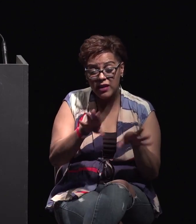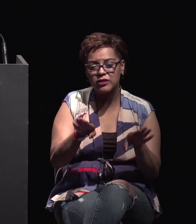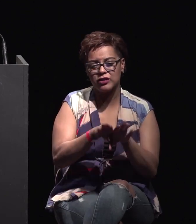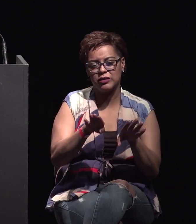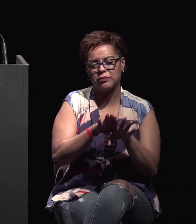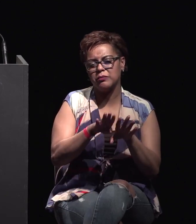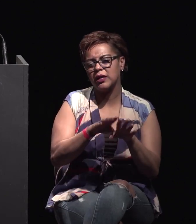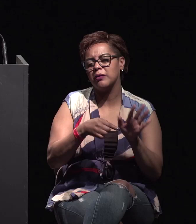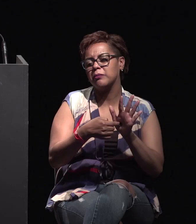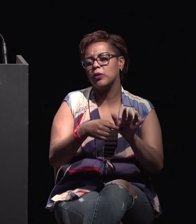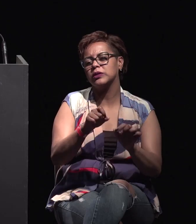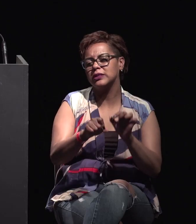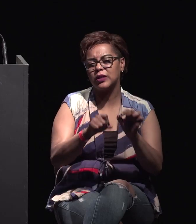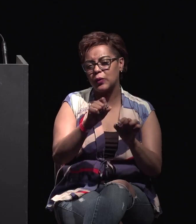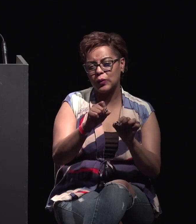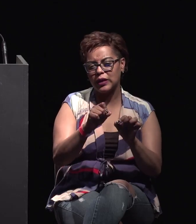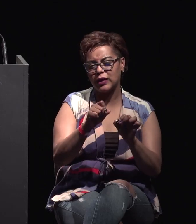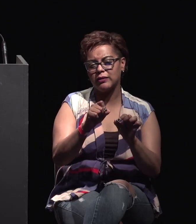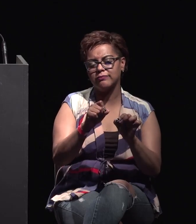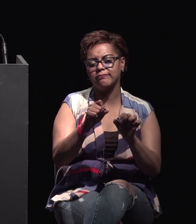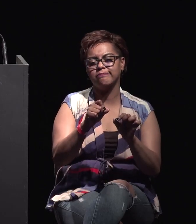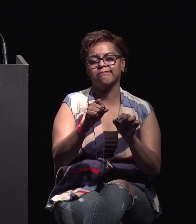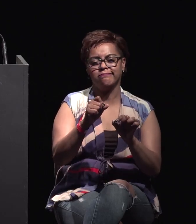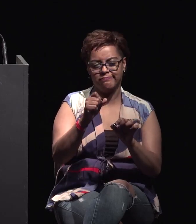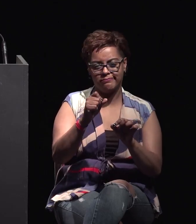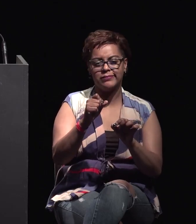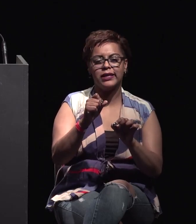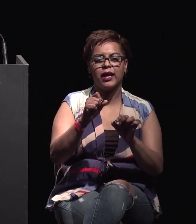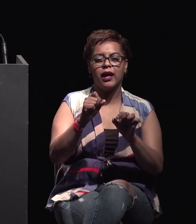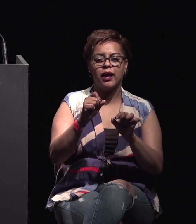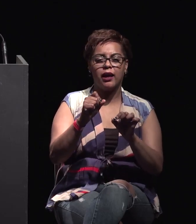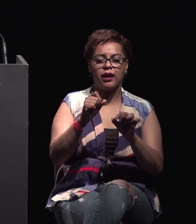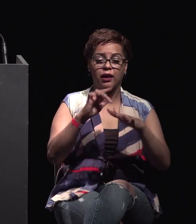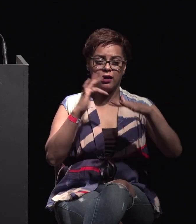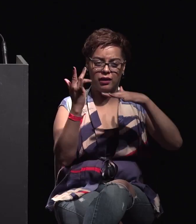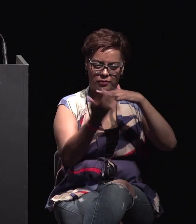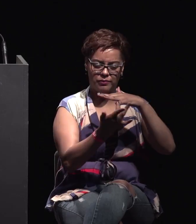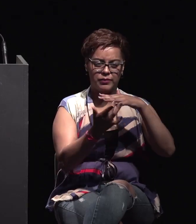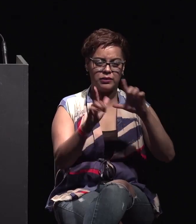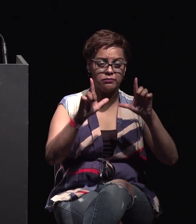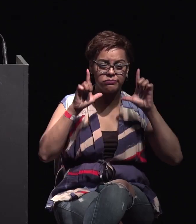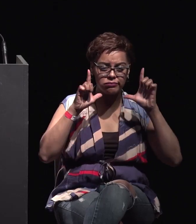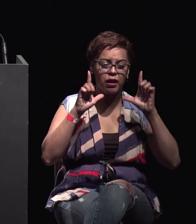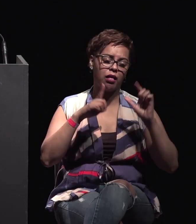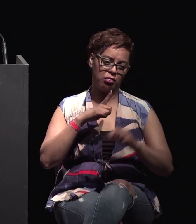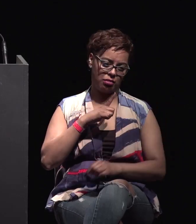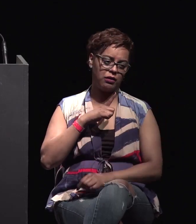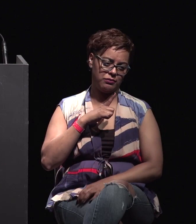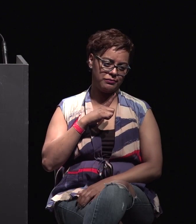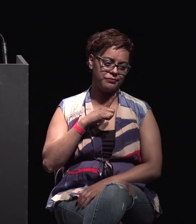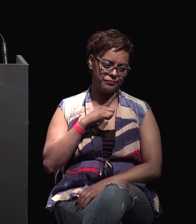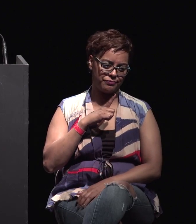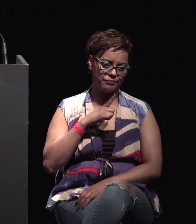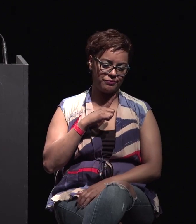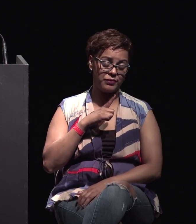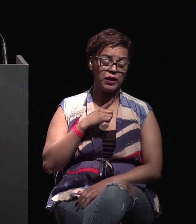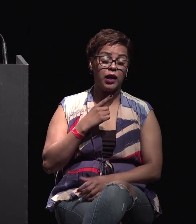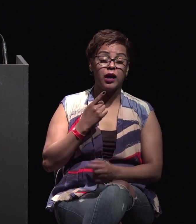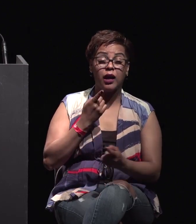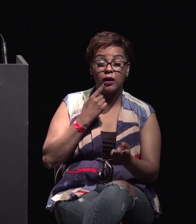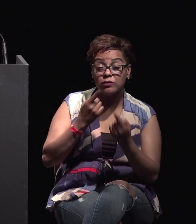gozam de lugares destacados no sistema midiático. Esse tem sido um